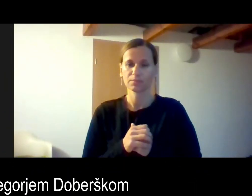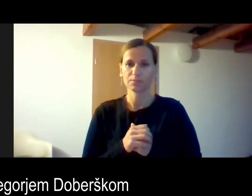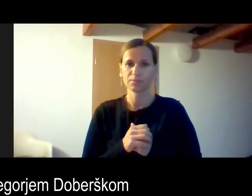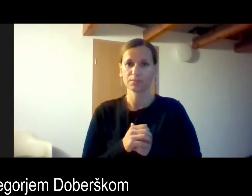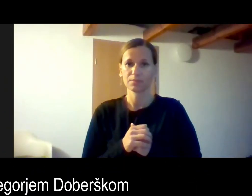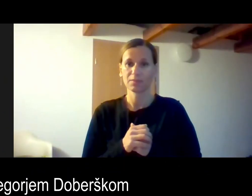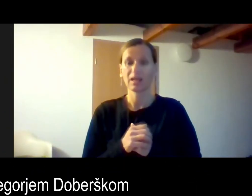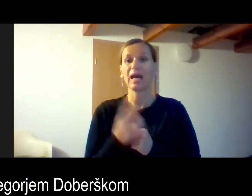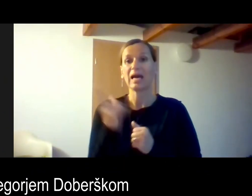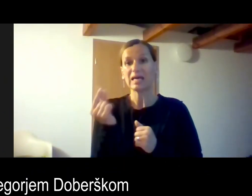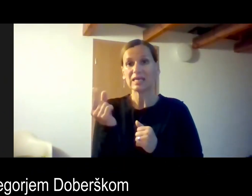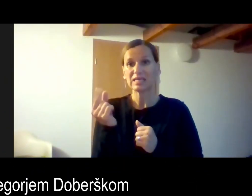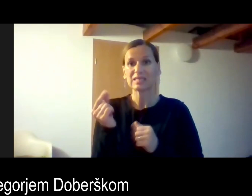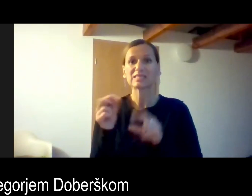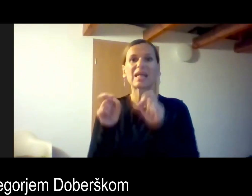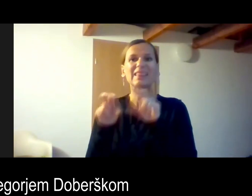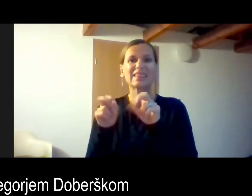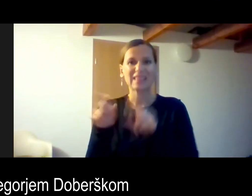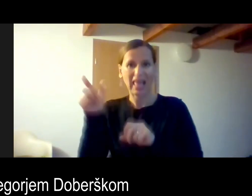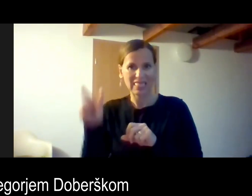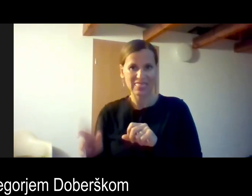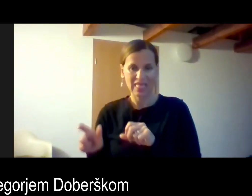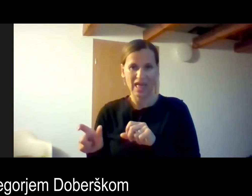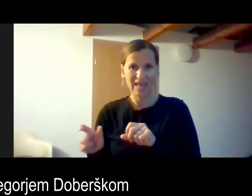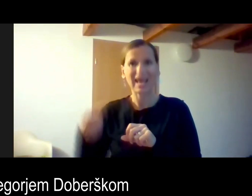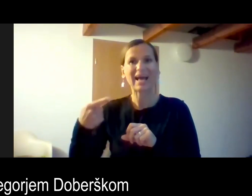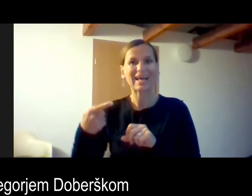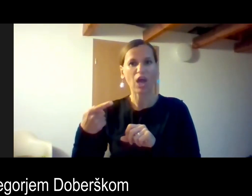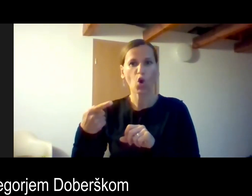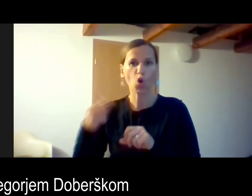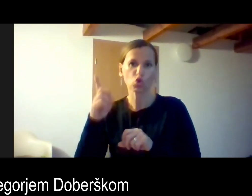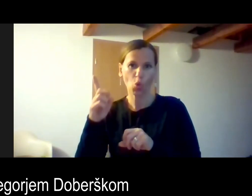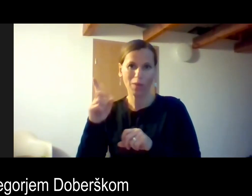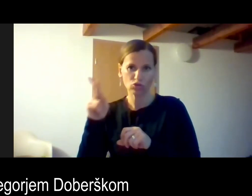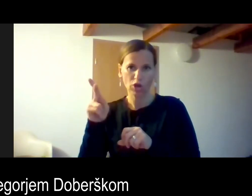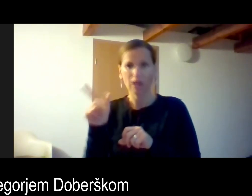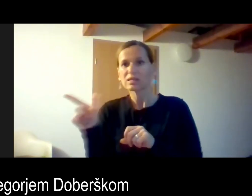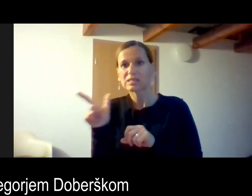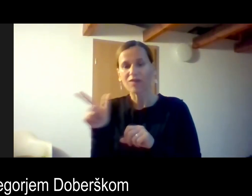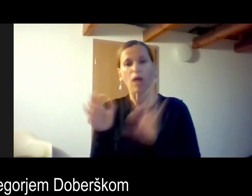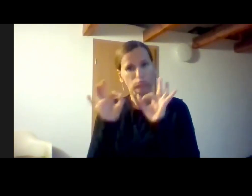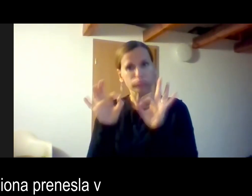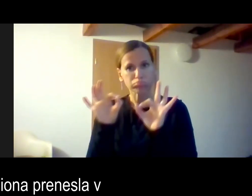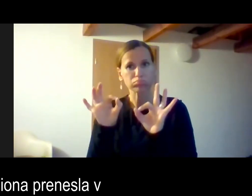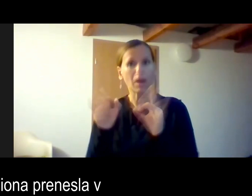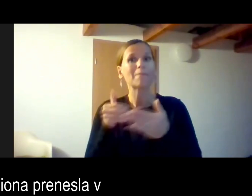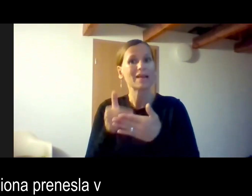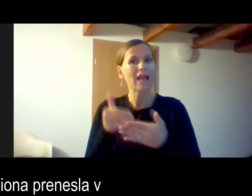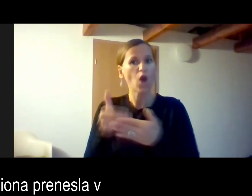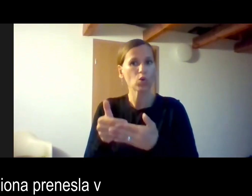S trenerjem Gregorjem Dobrskom sva uspešno, prilagodila treninge